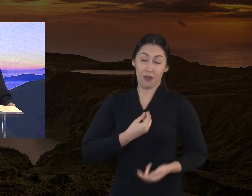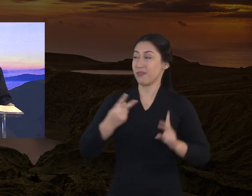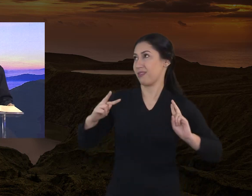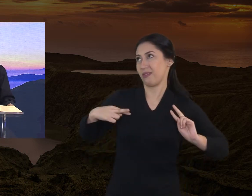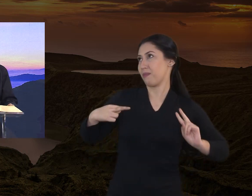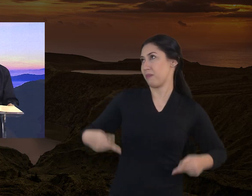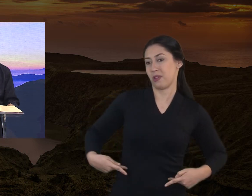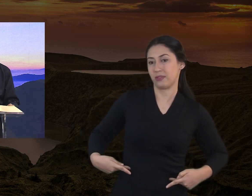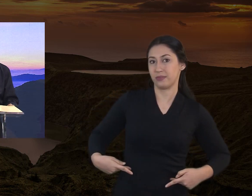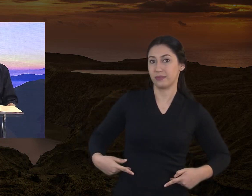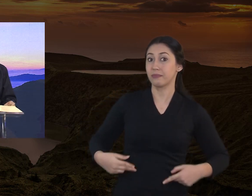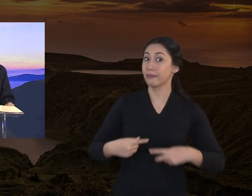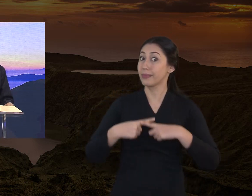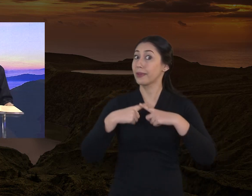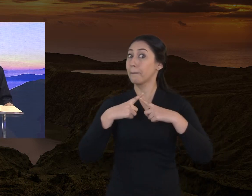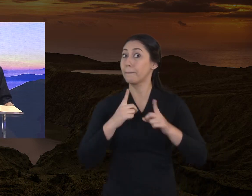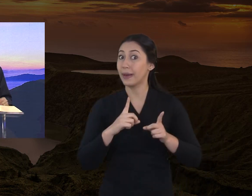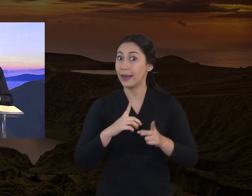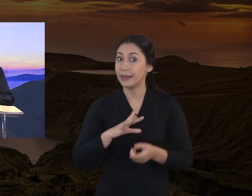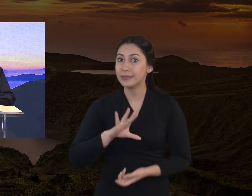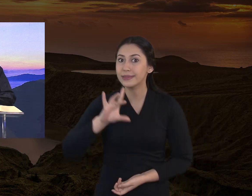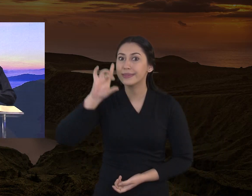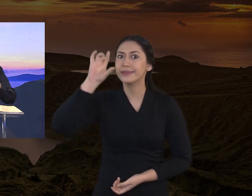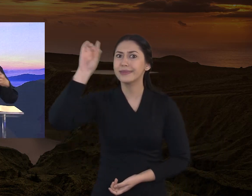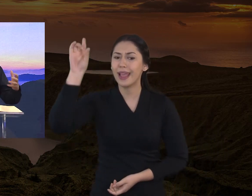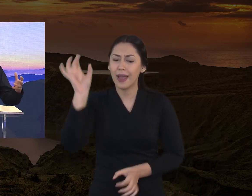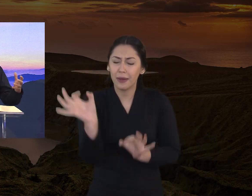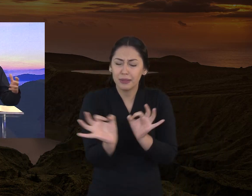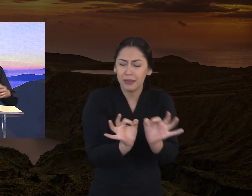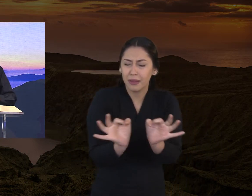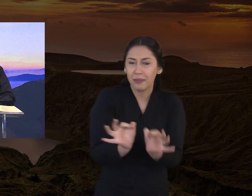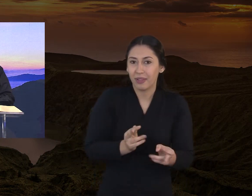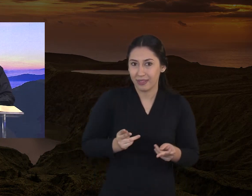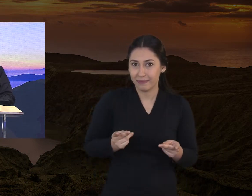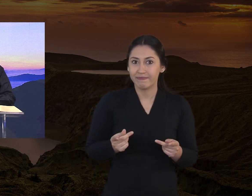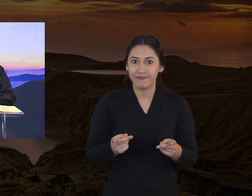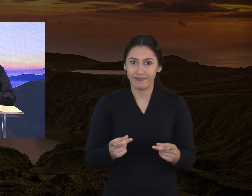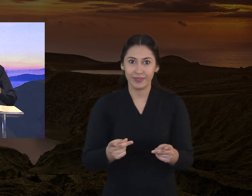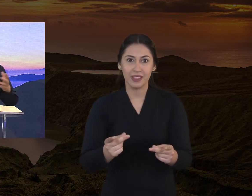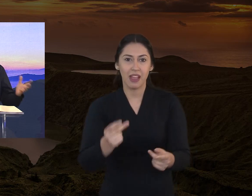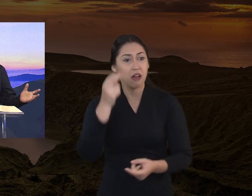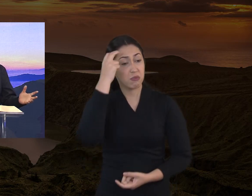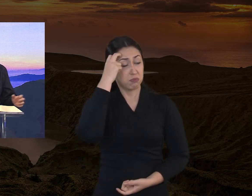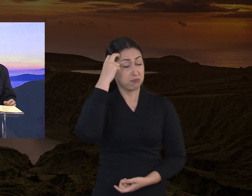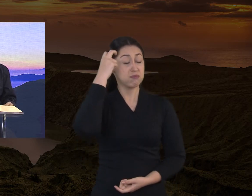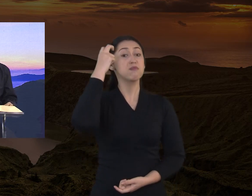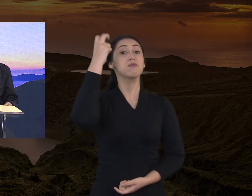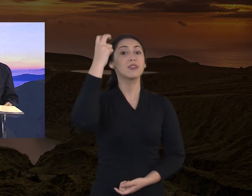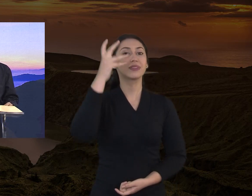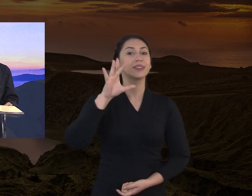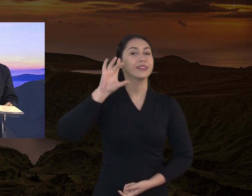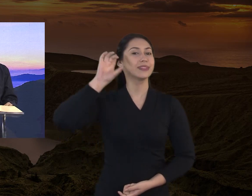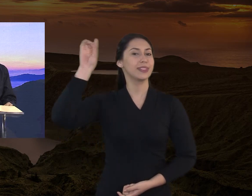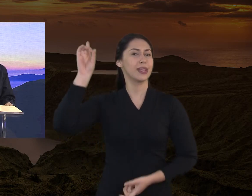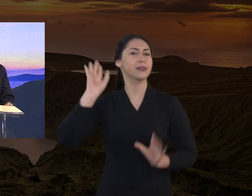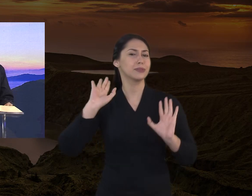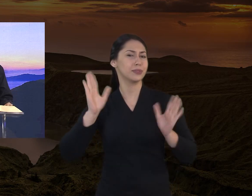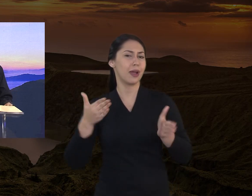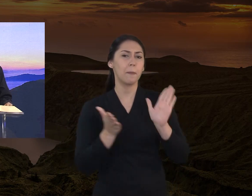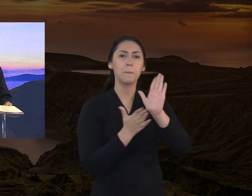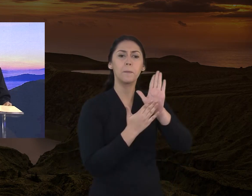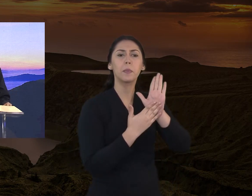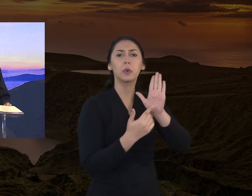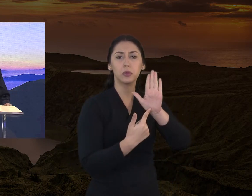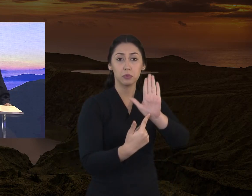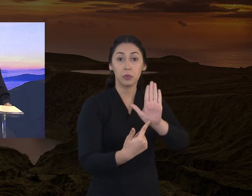de uma criatura. Todavia, Deus, no seu eterno plano, na sua eterna sabedoria, Deus havia